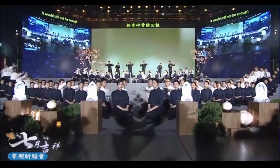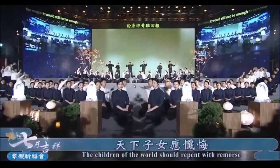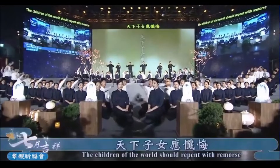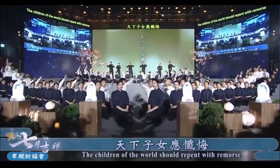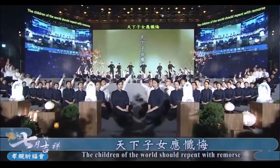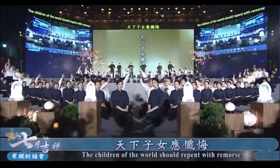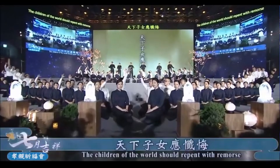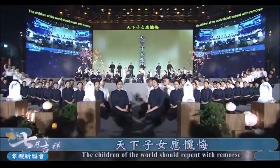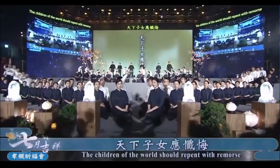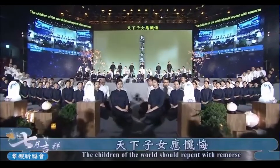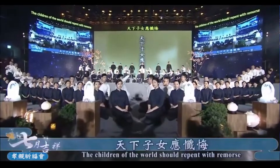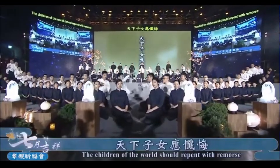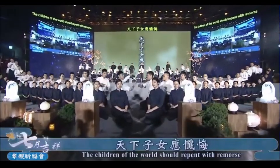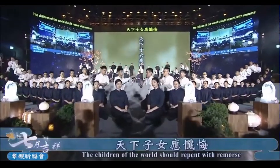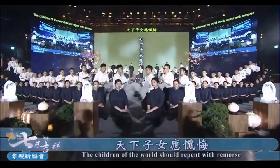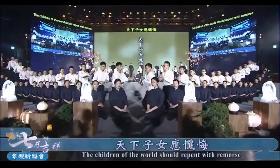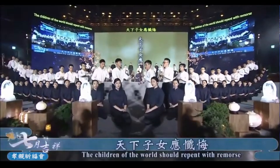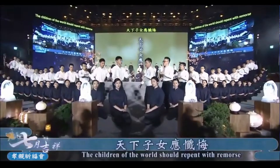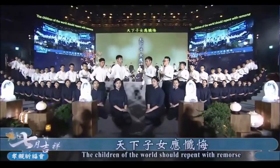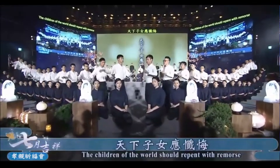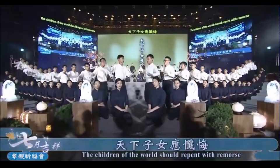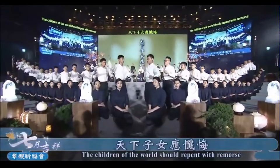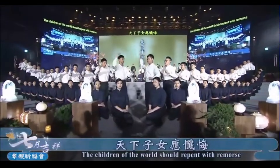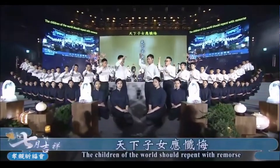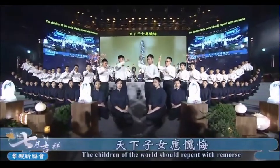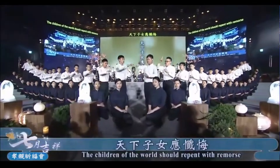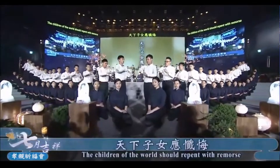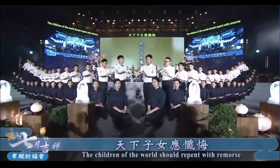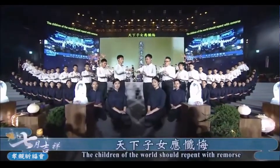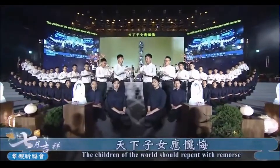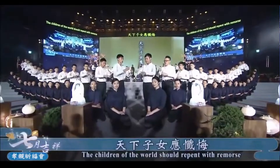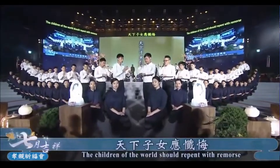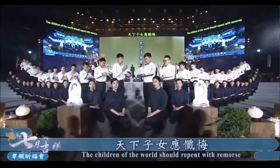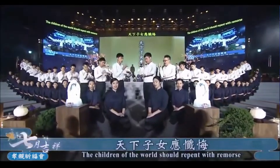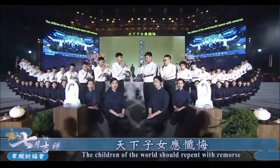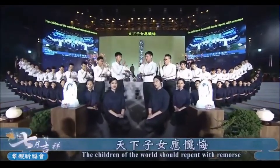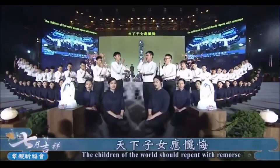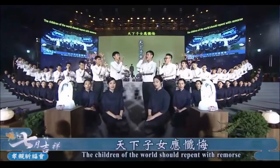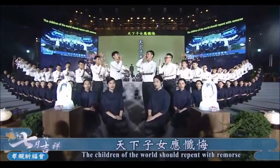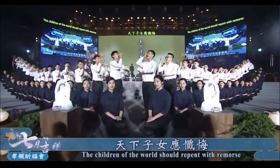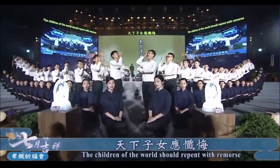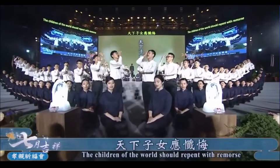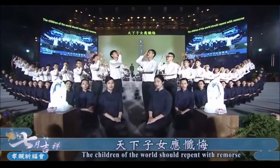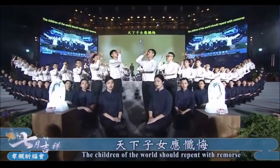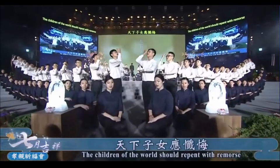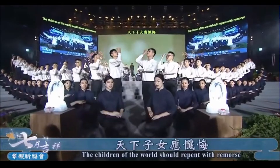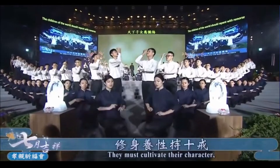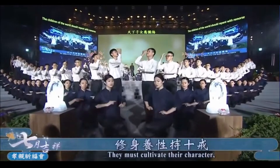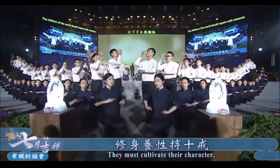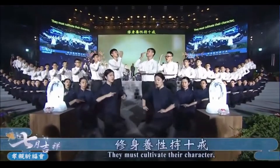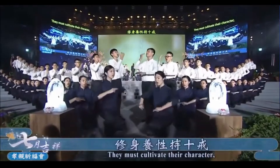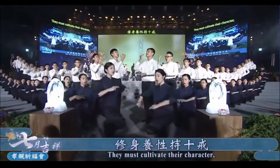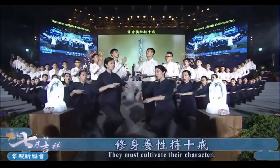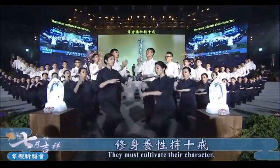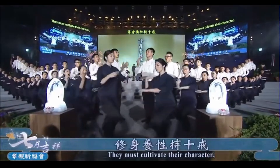天下子女应忏悔，修